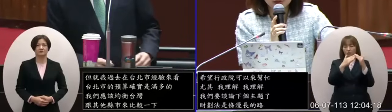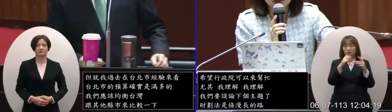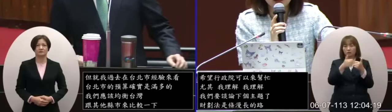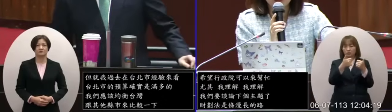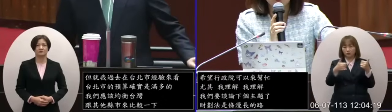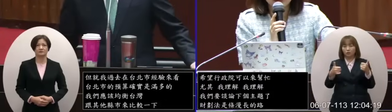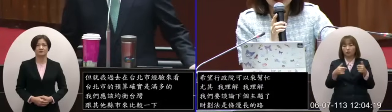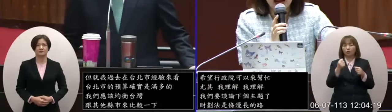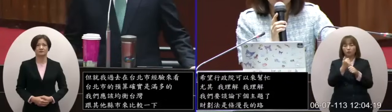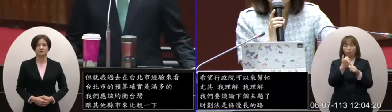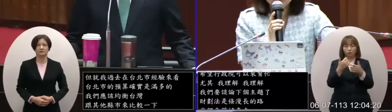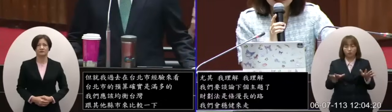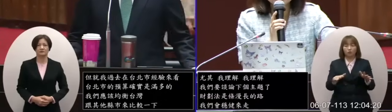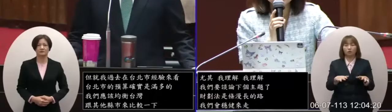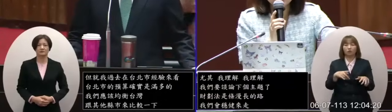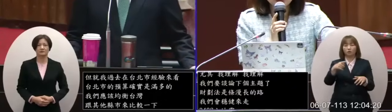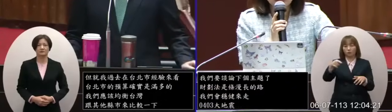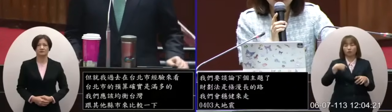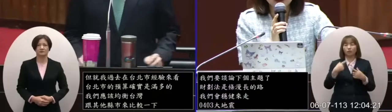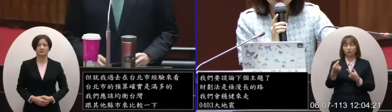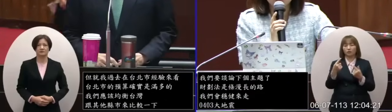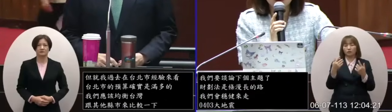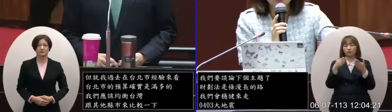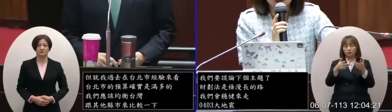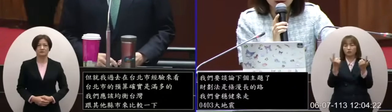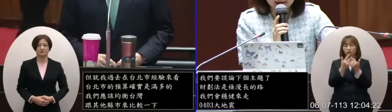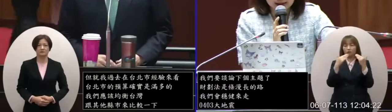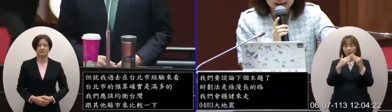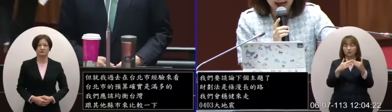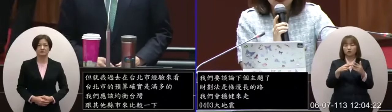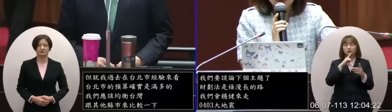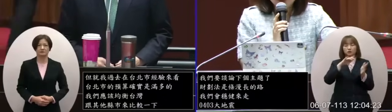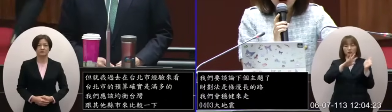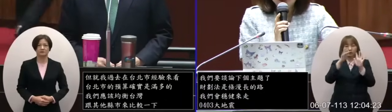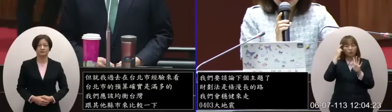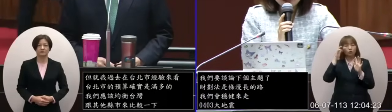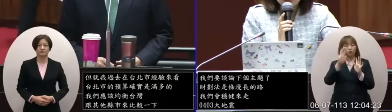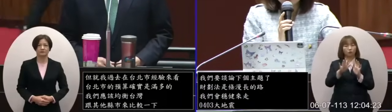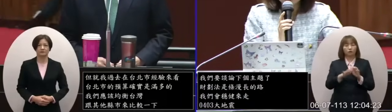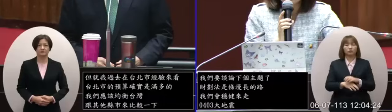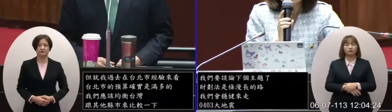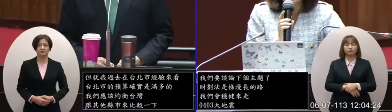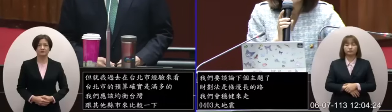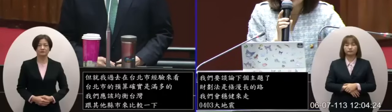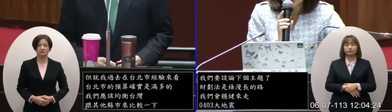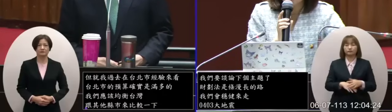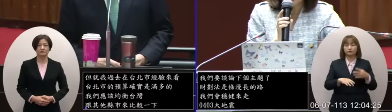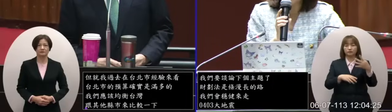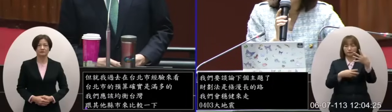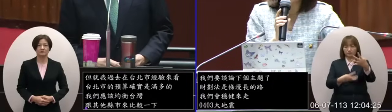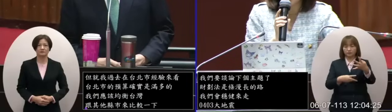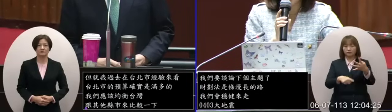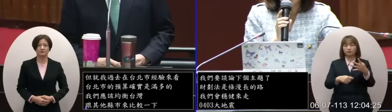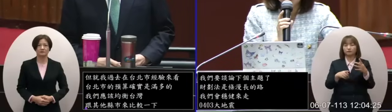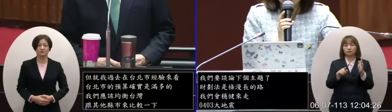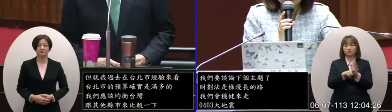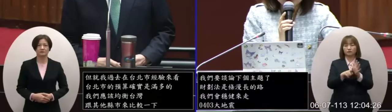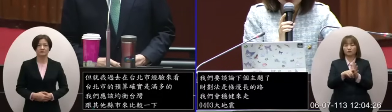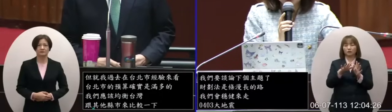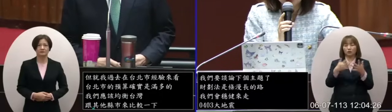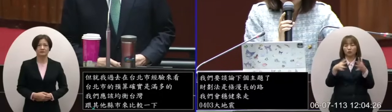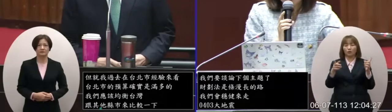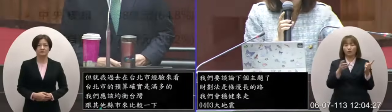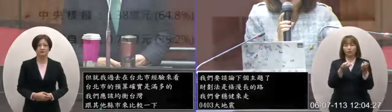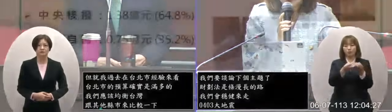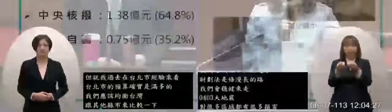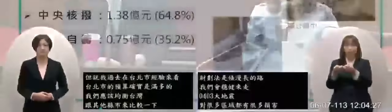议员出身的，跟我一样，我相信您对台北市有共同的情感。那我们看到呢，4月3号台北市也有很多的